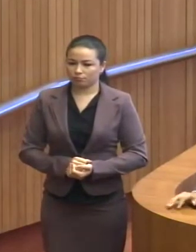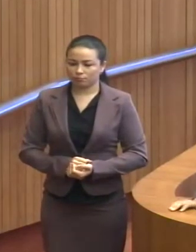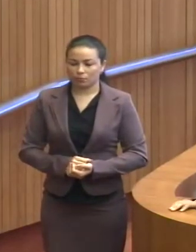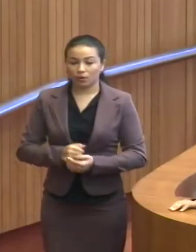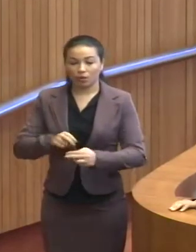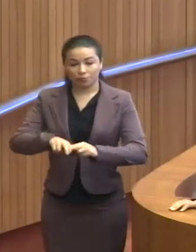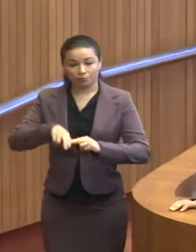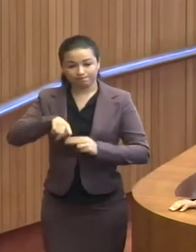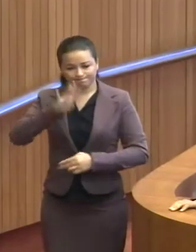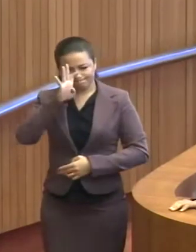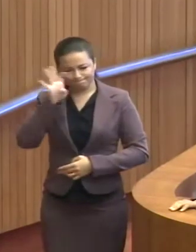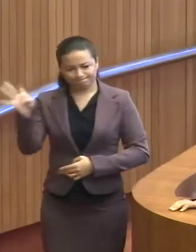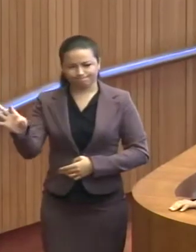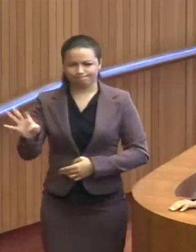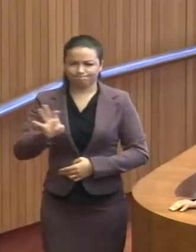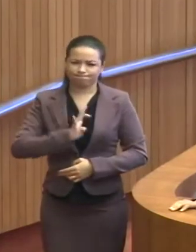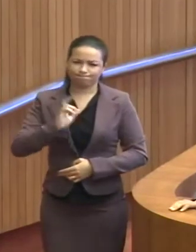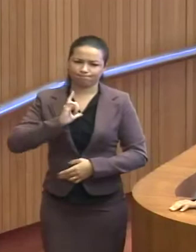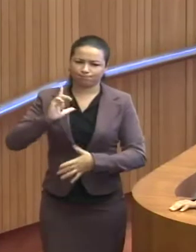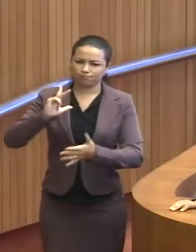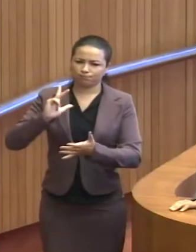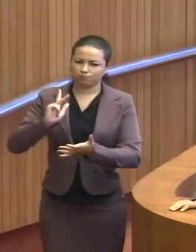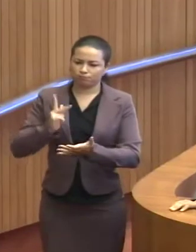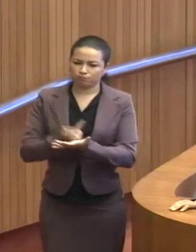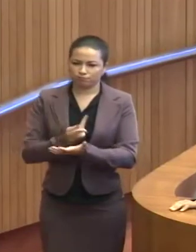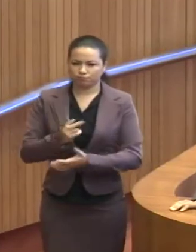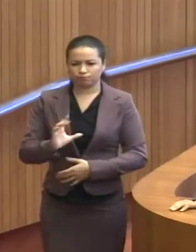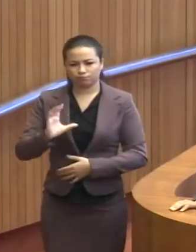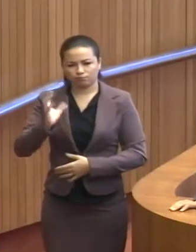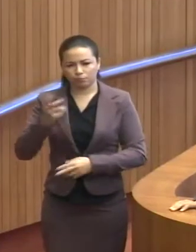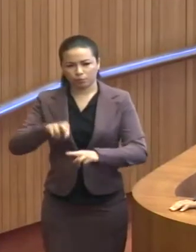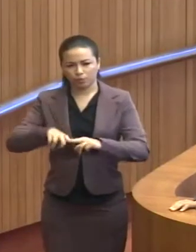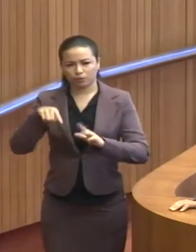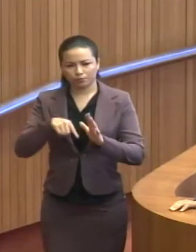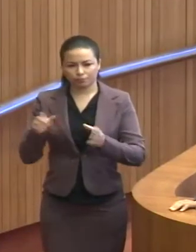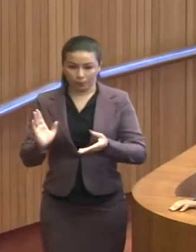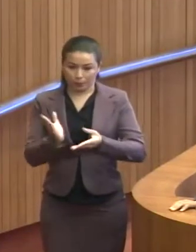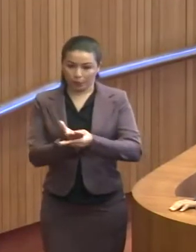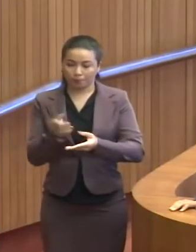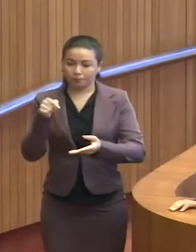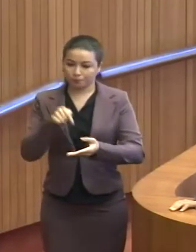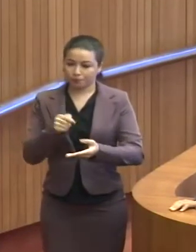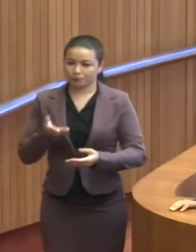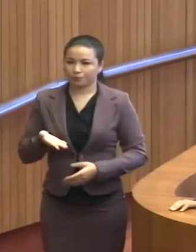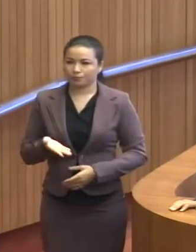Foram as acusações que eu sofri por causa deste processo.